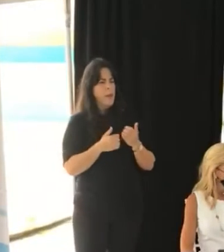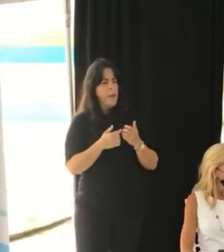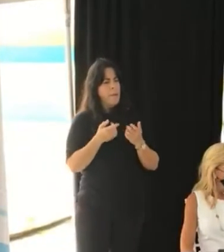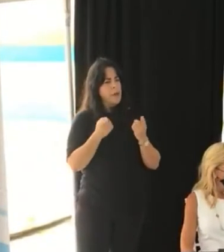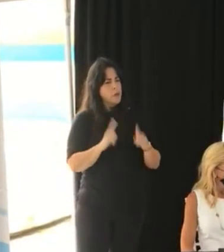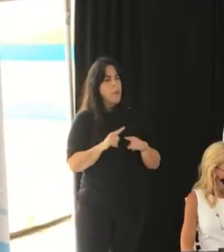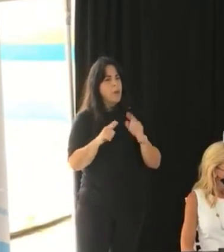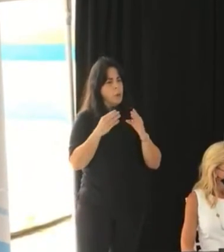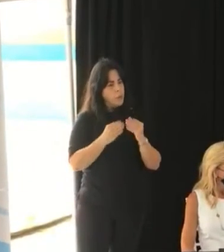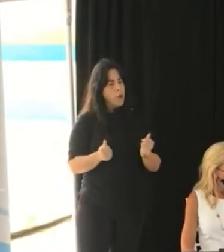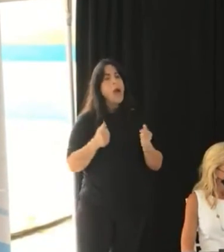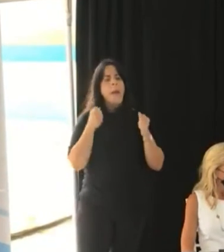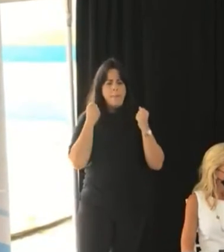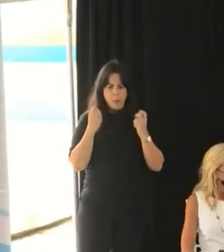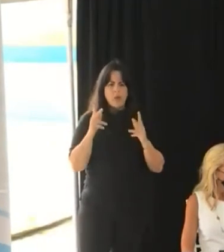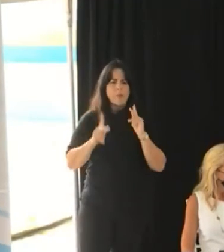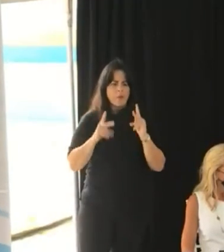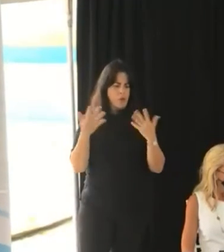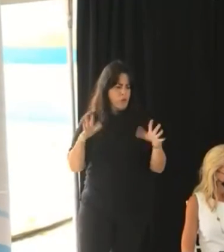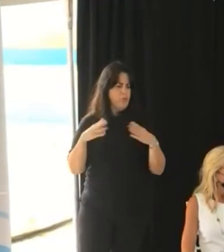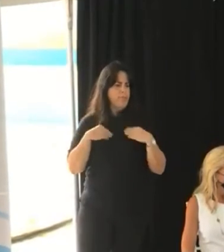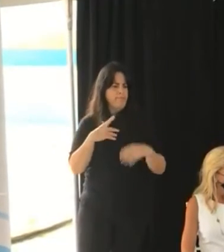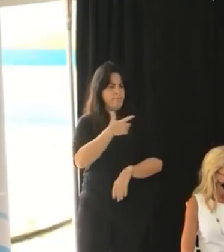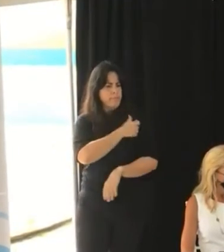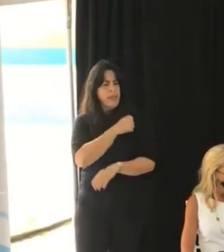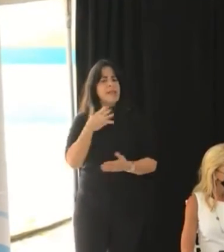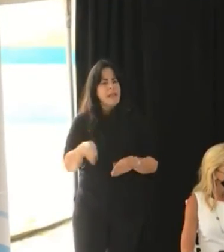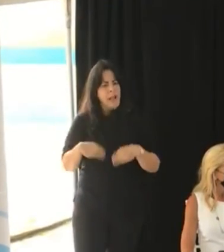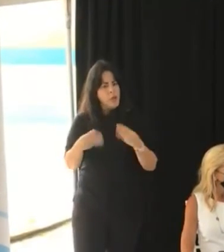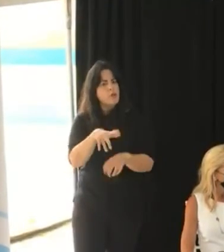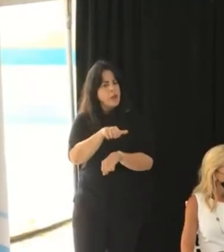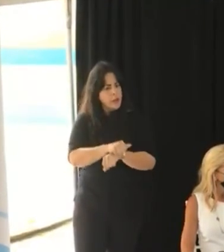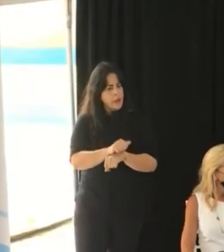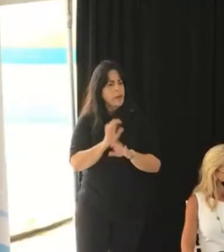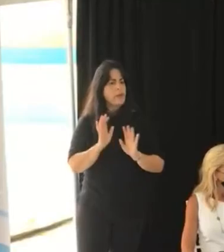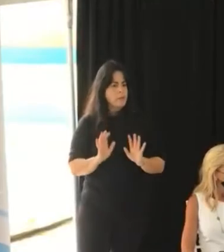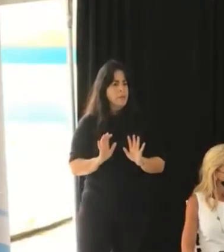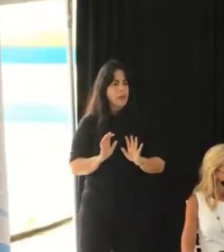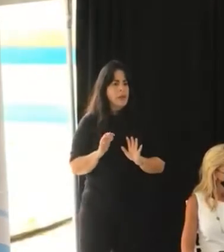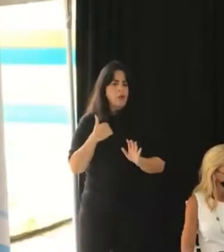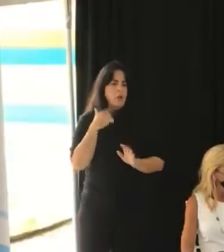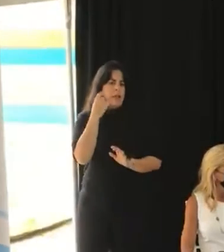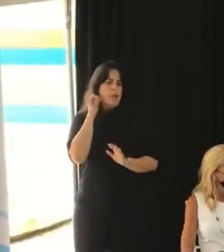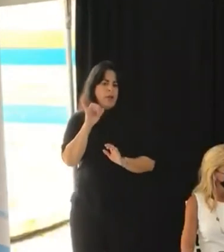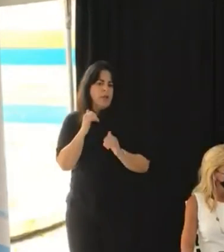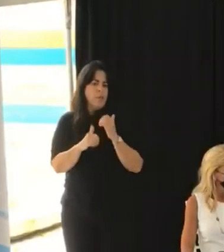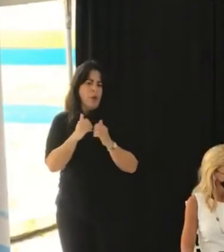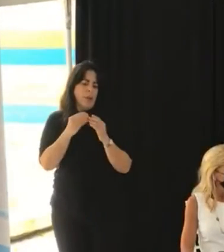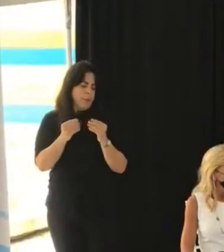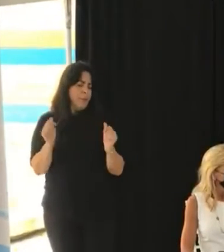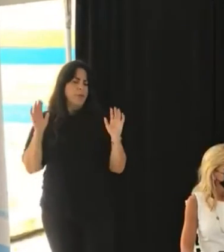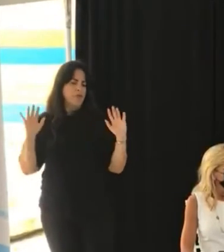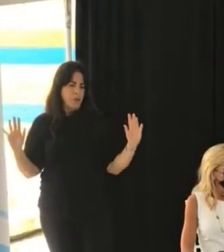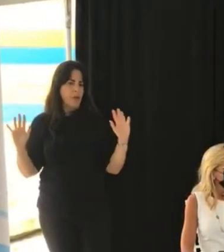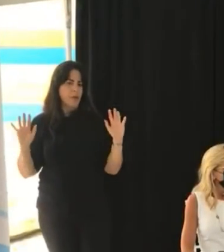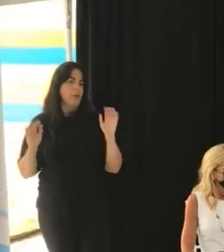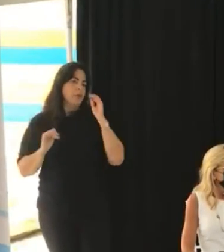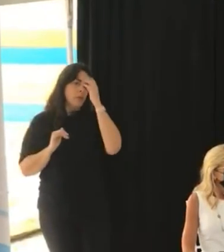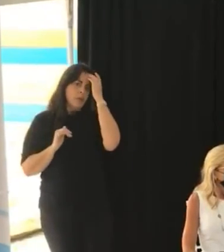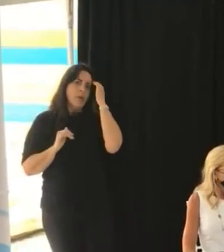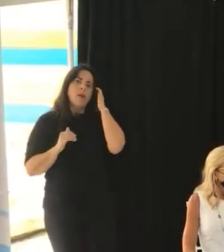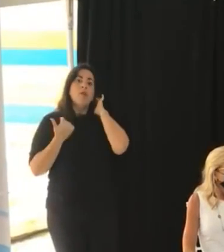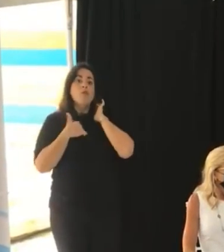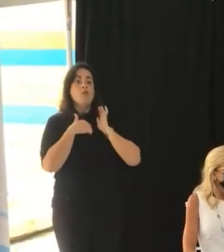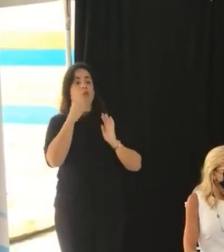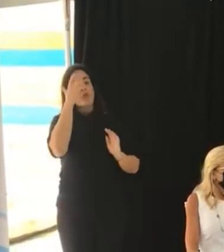y muchas personas recibieron la dosis, se les dio cita, o sea, ese problema... Entiendo que está resuelto completamente. Nosotros